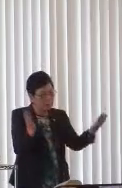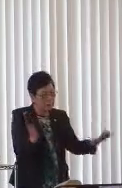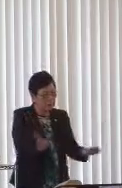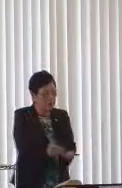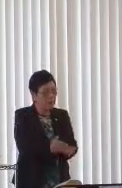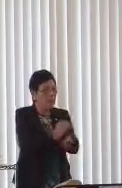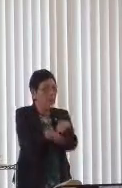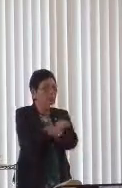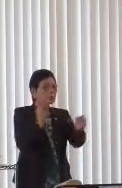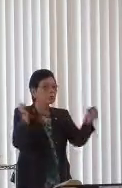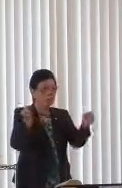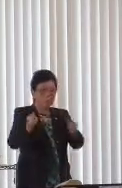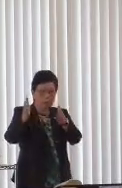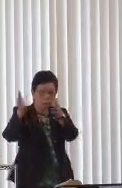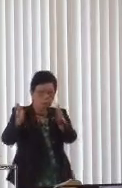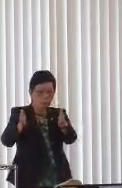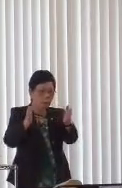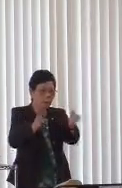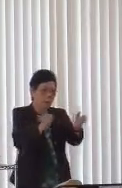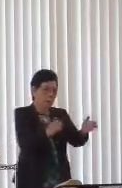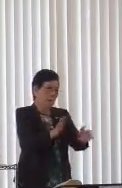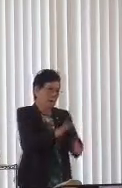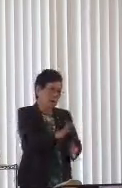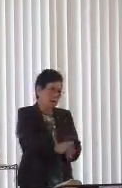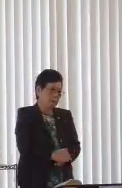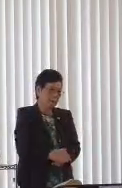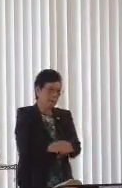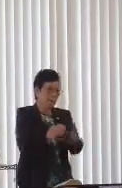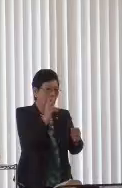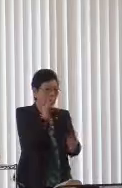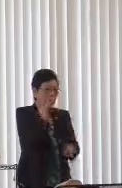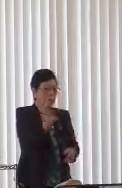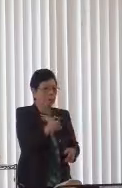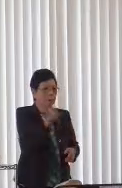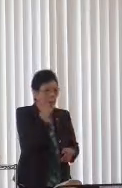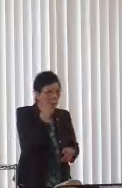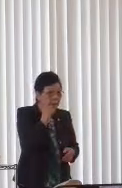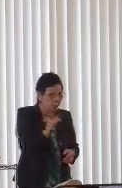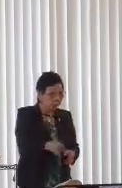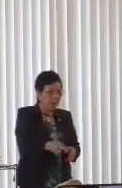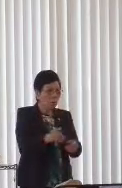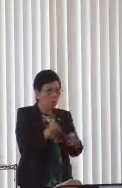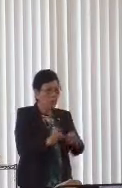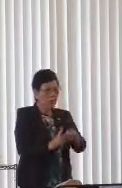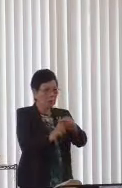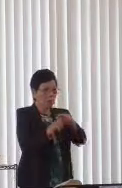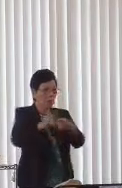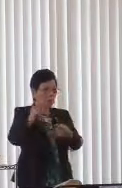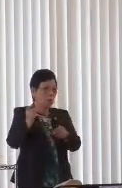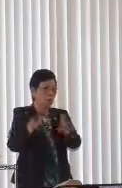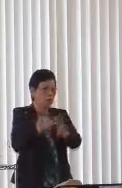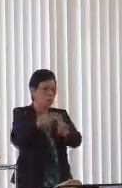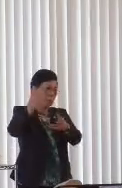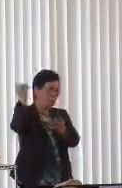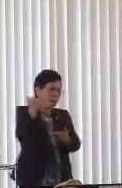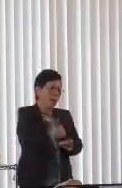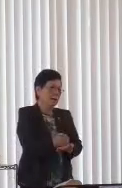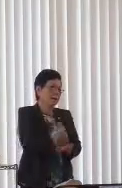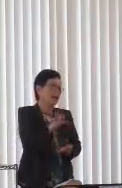救いが用意されると。これが二度目のキリストの再臨であります。